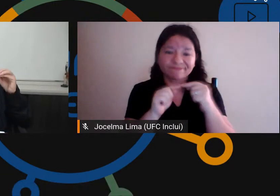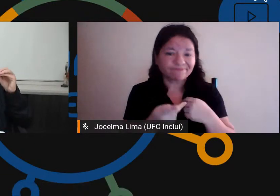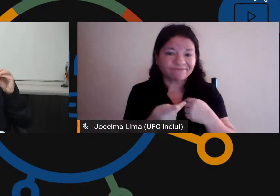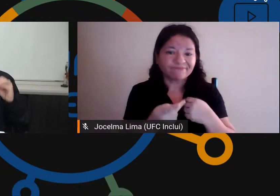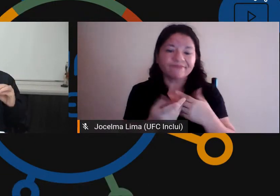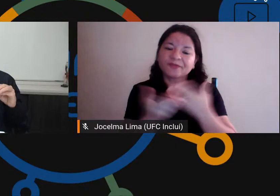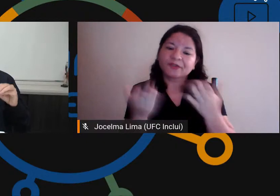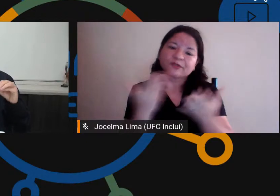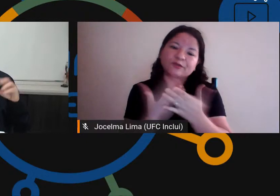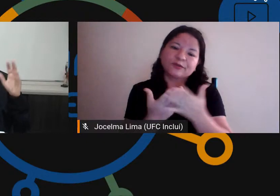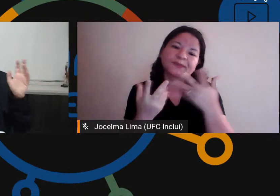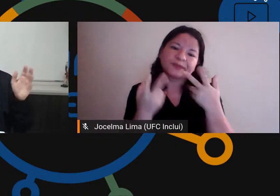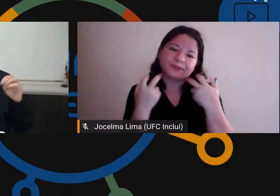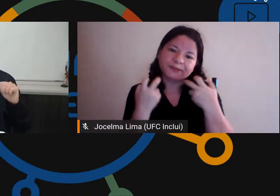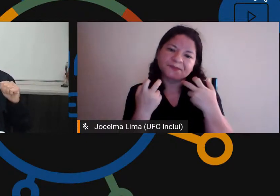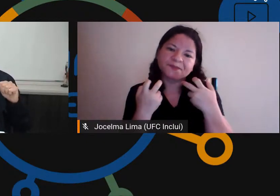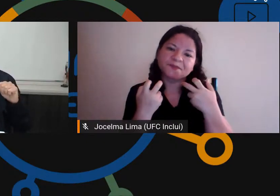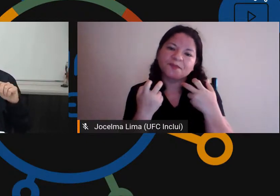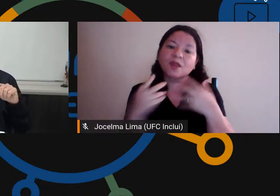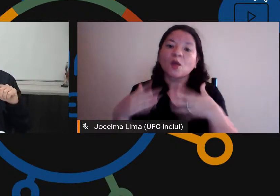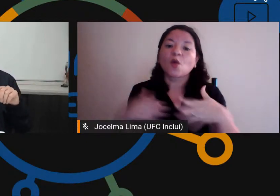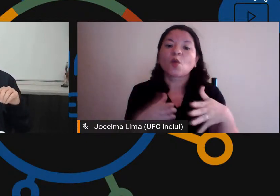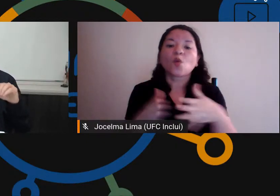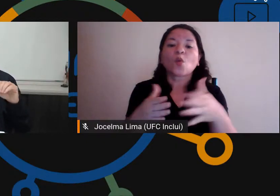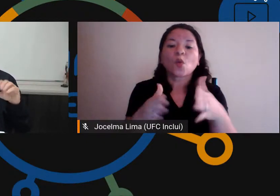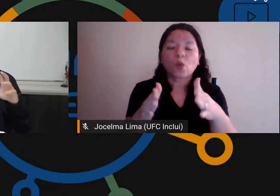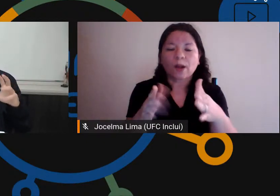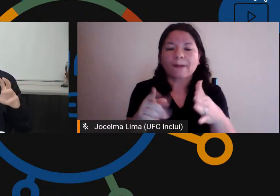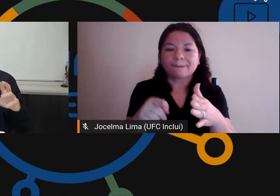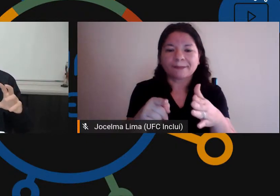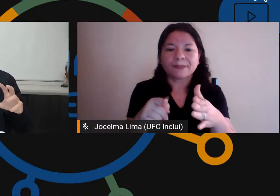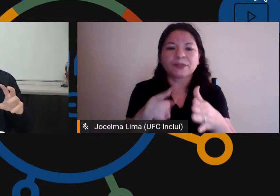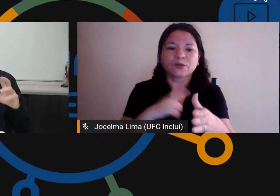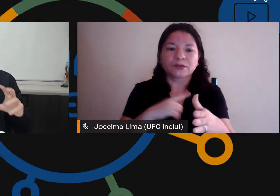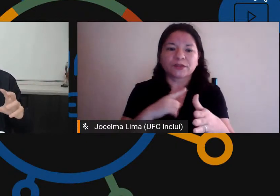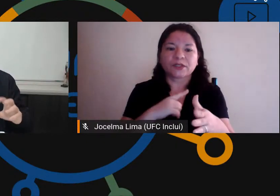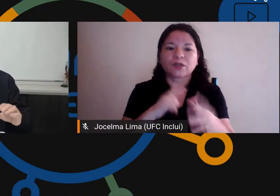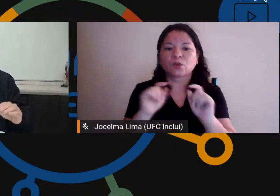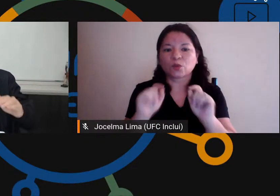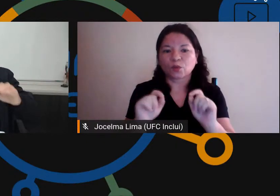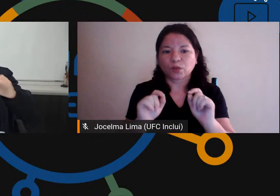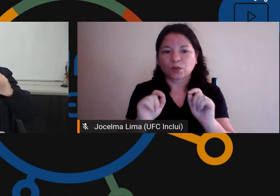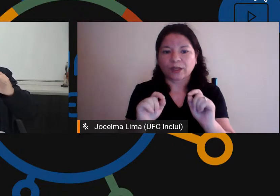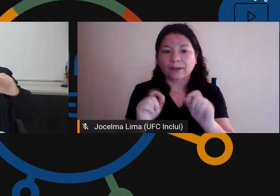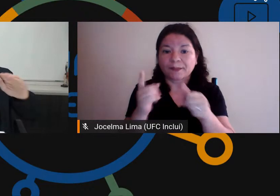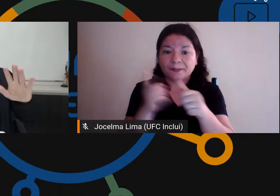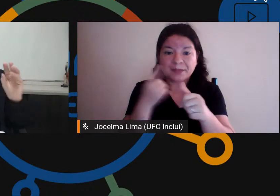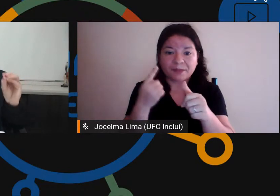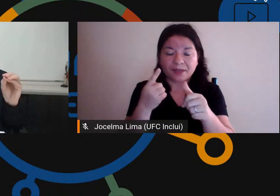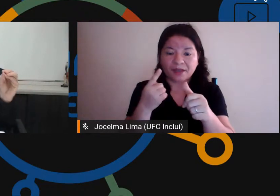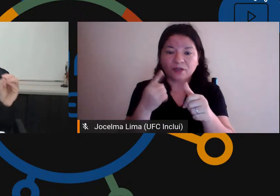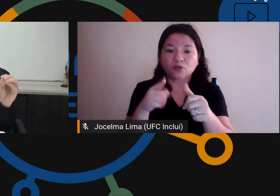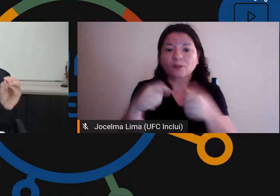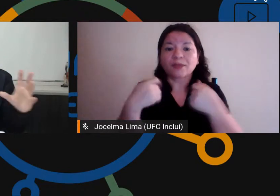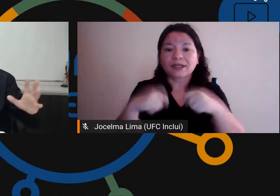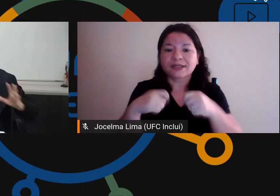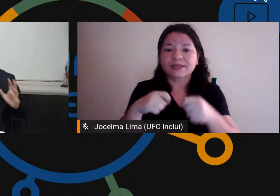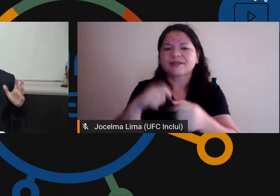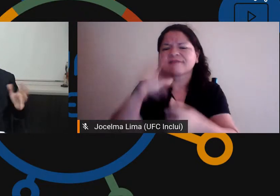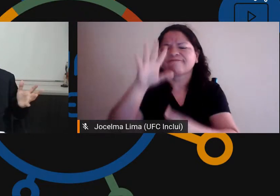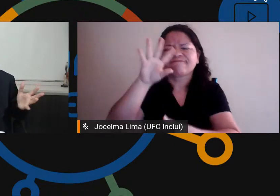veja, o caminho que eu aprendi com esse pesquisador, William Magnusson, é o seguinte. Primeiro, escreva as suas conclusões.